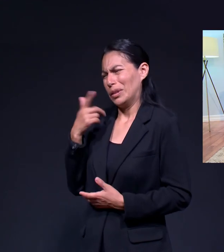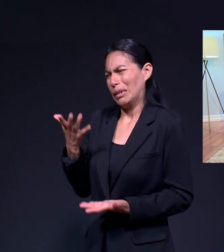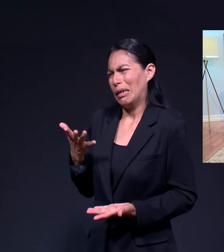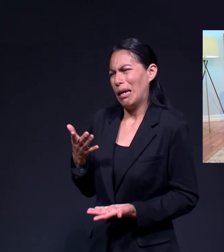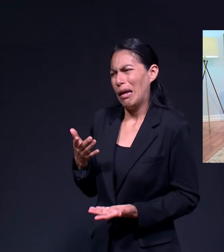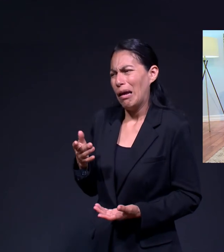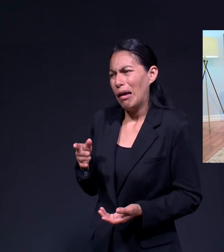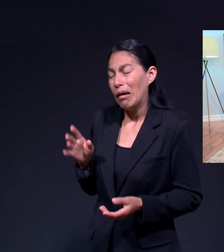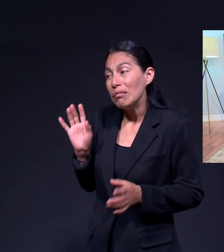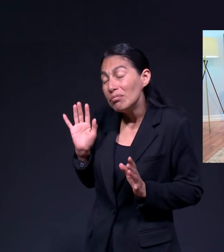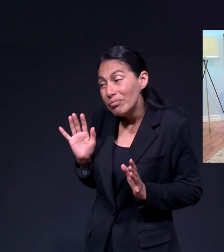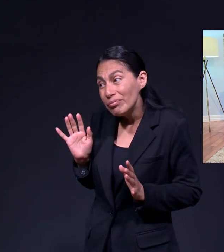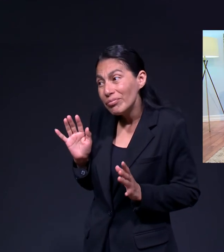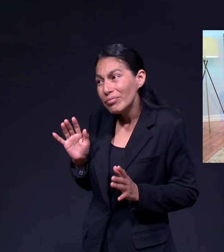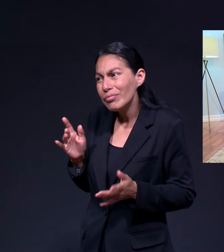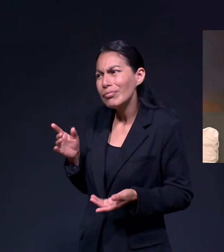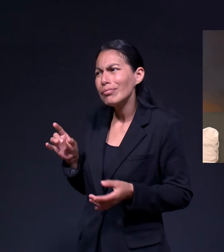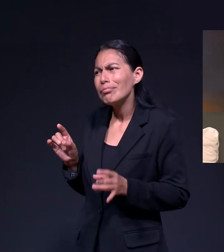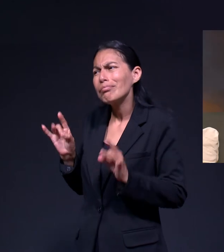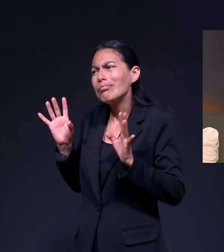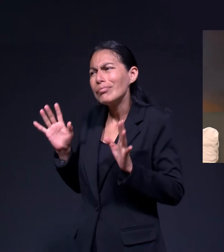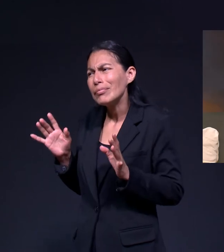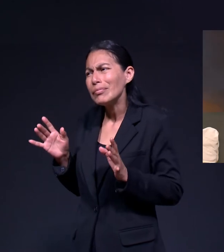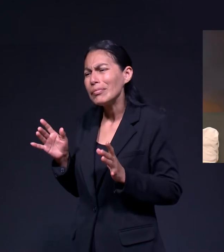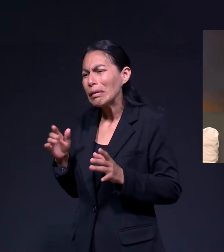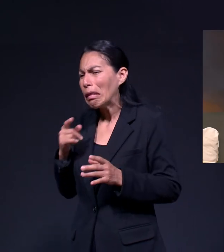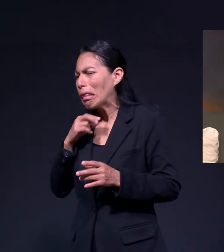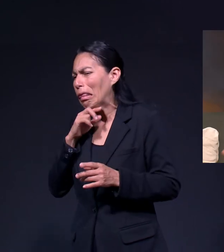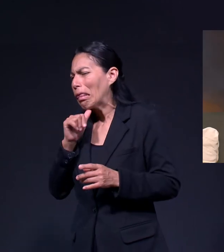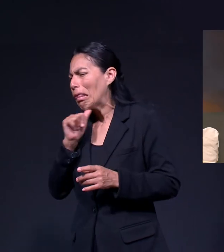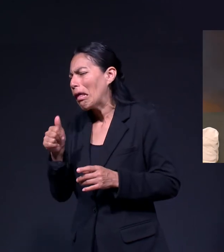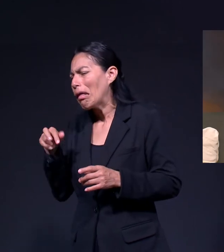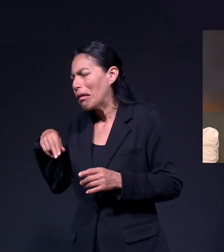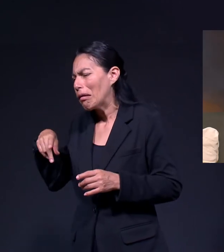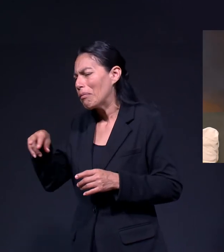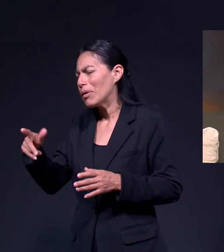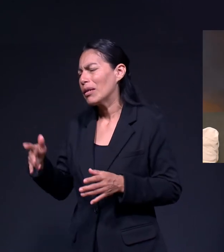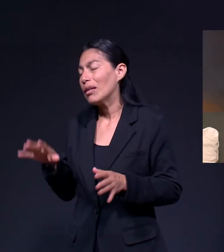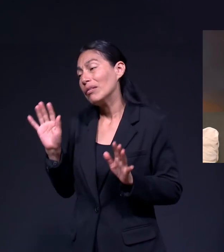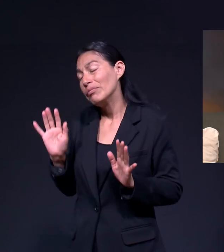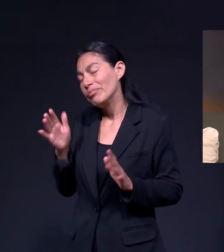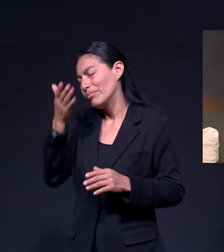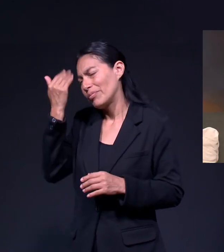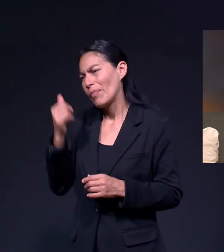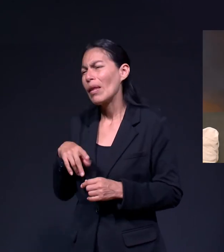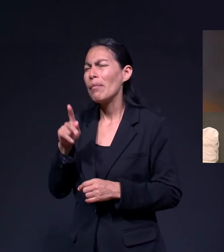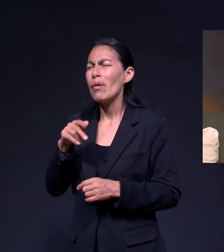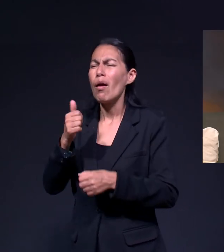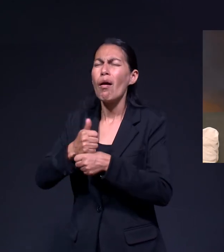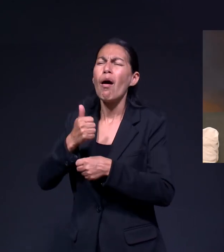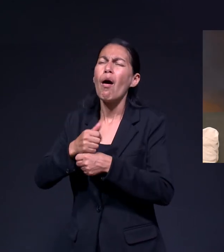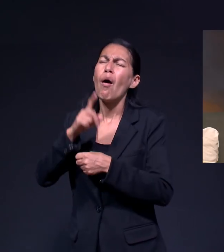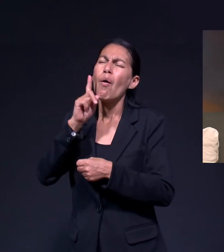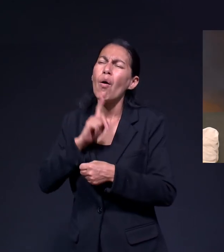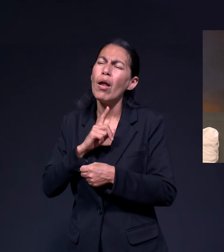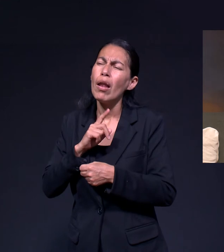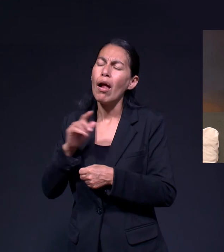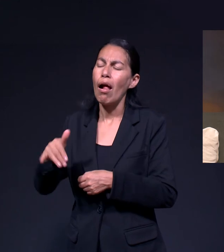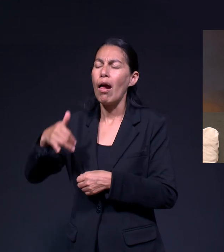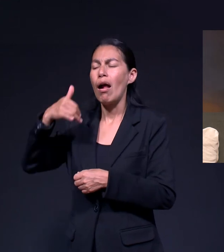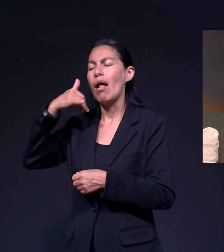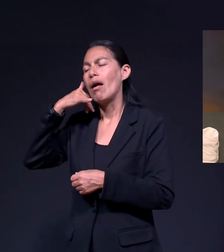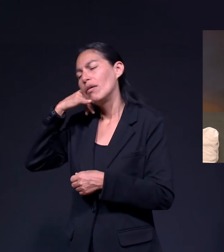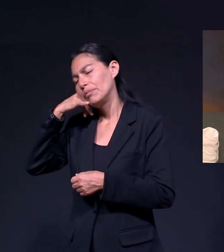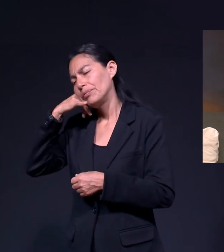miedo si no pasa nadie pero mi abuelita precisamente una mujer de oración me llamó por teléfono